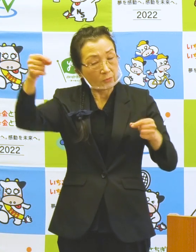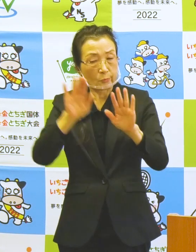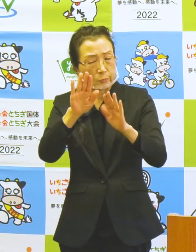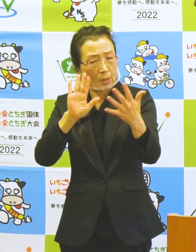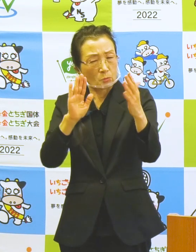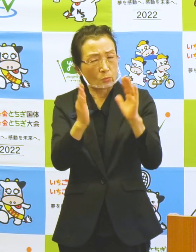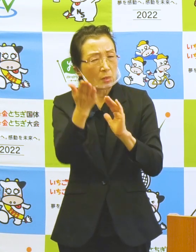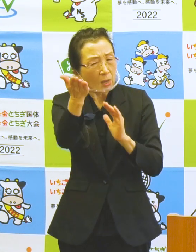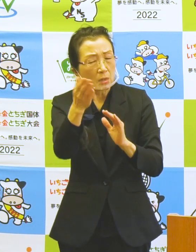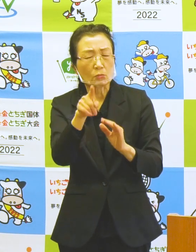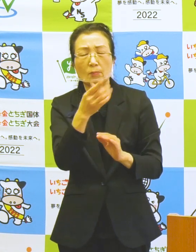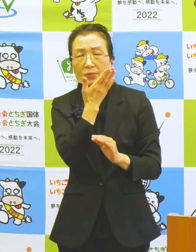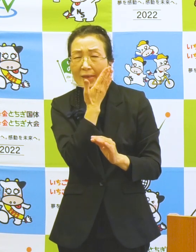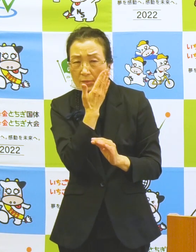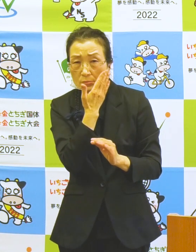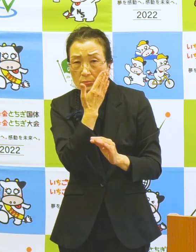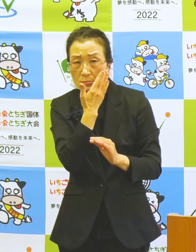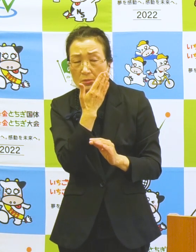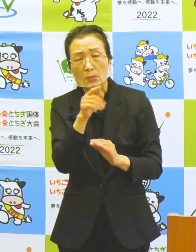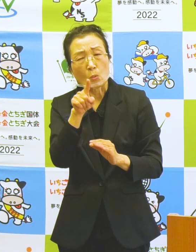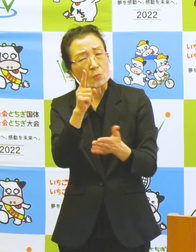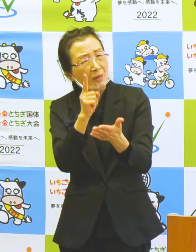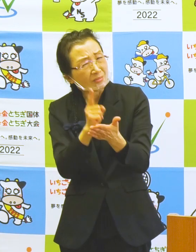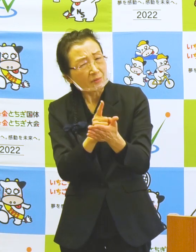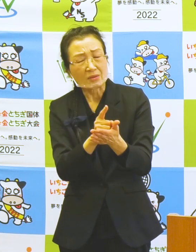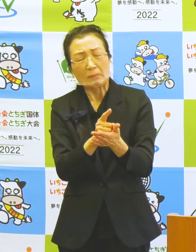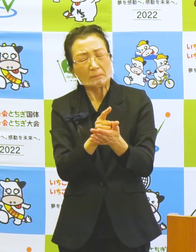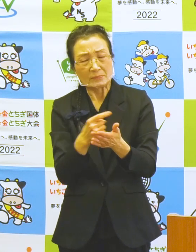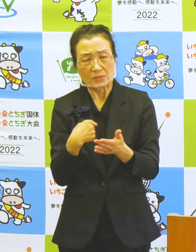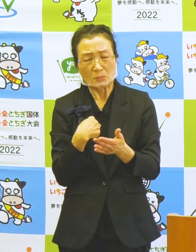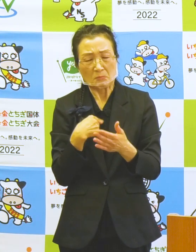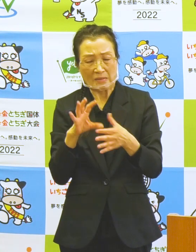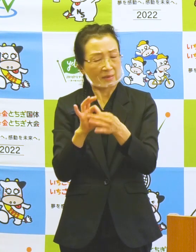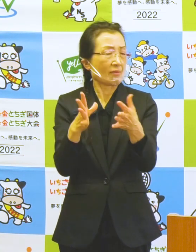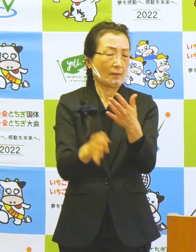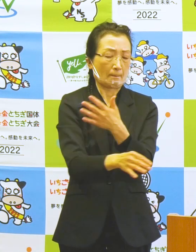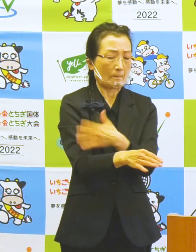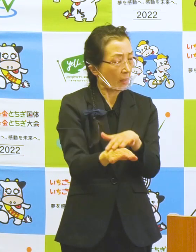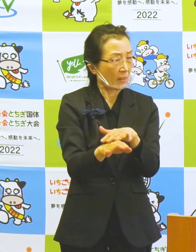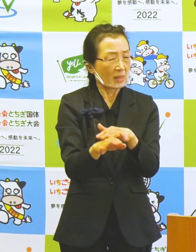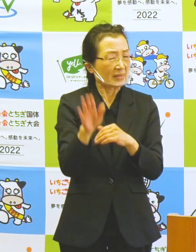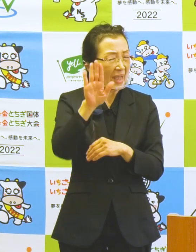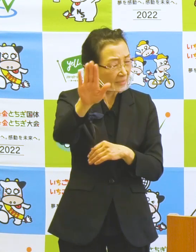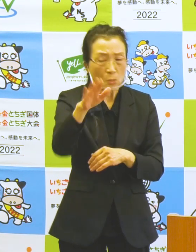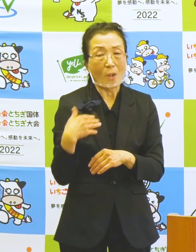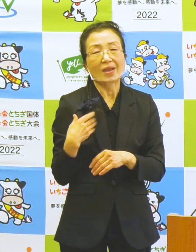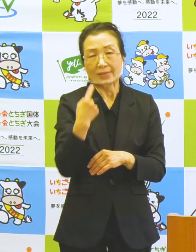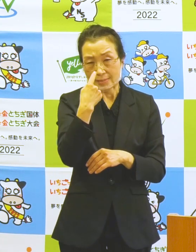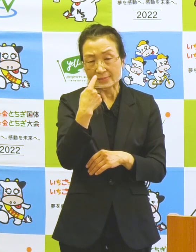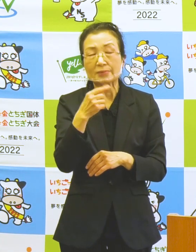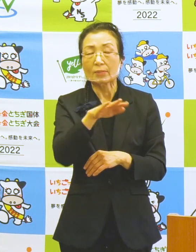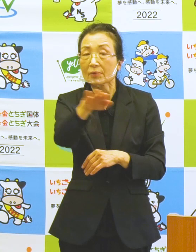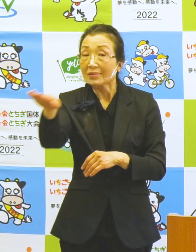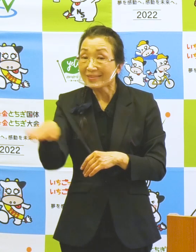ったことも重要でありますが、それだけだと、いや自分にはちょっと遠い話だな、それは先の話でしょと、